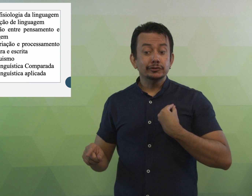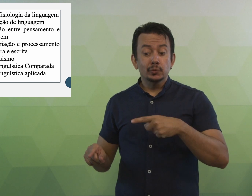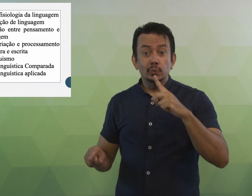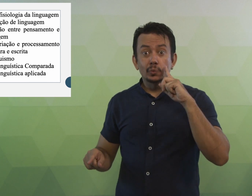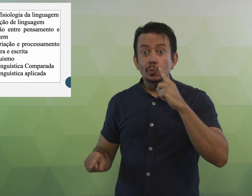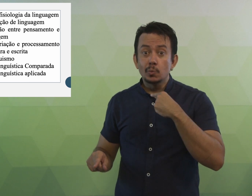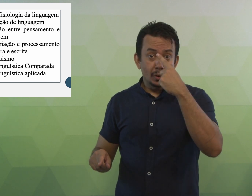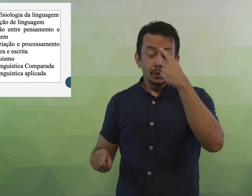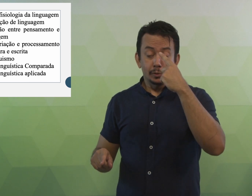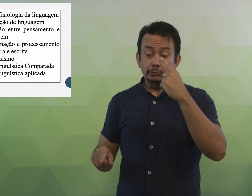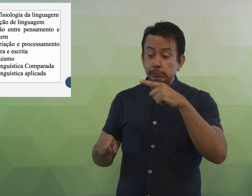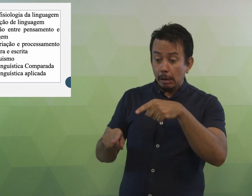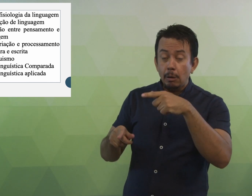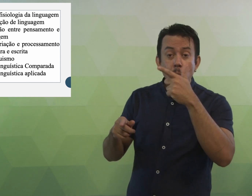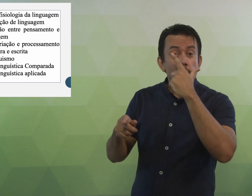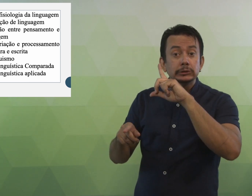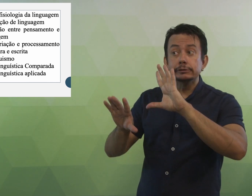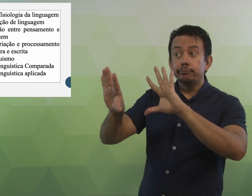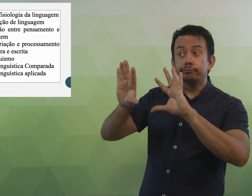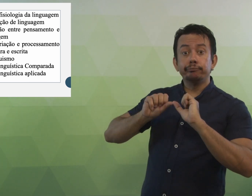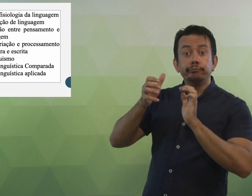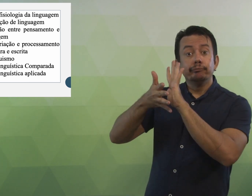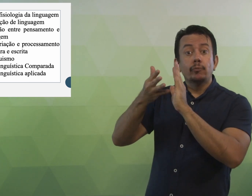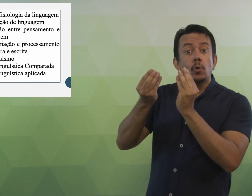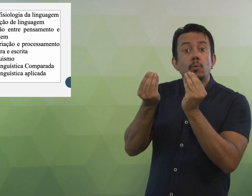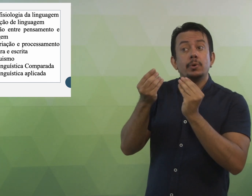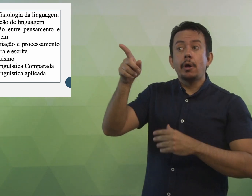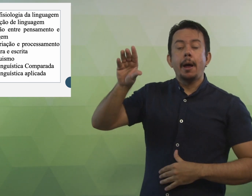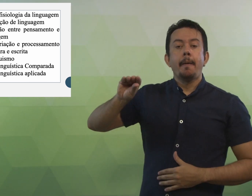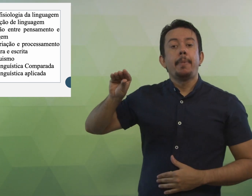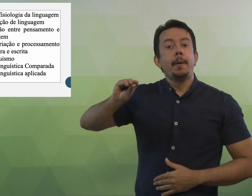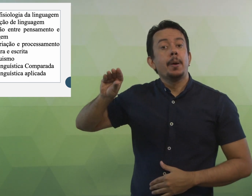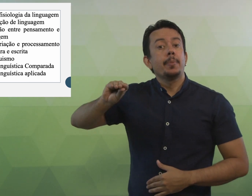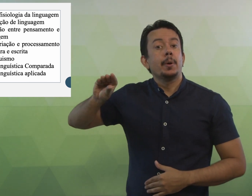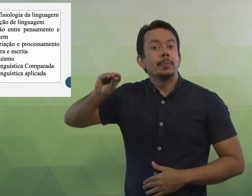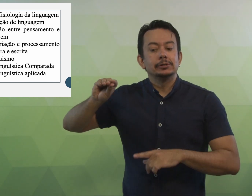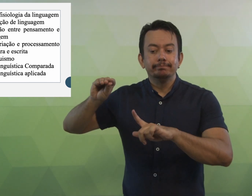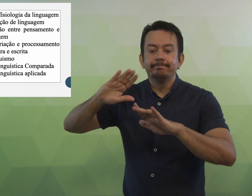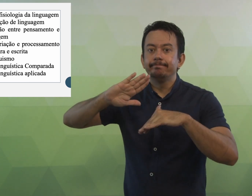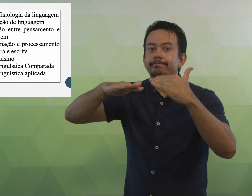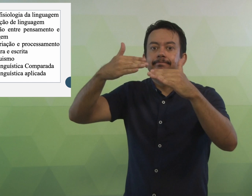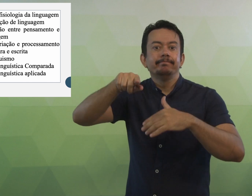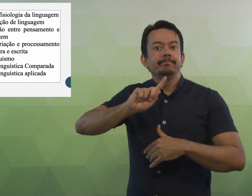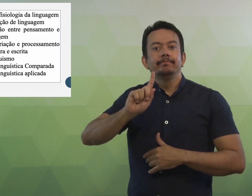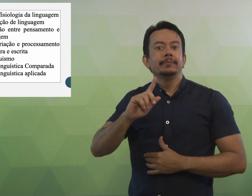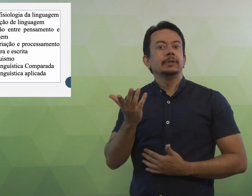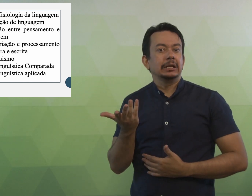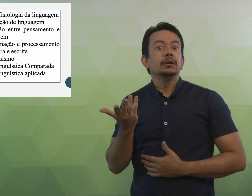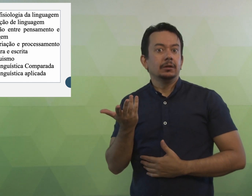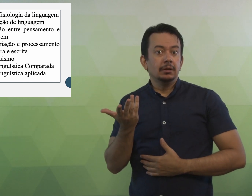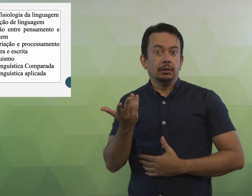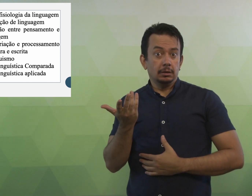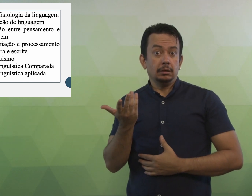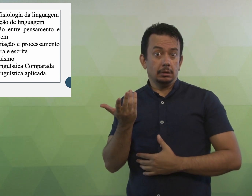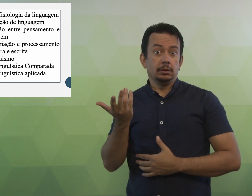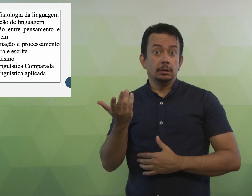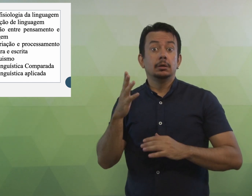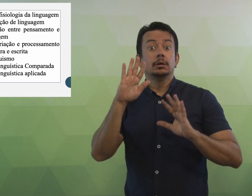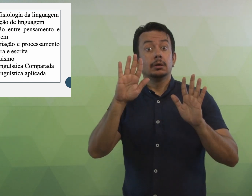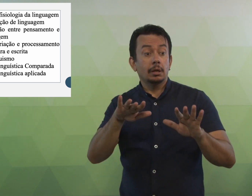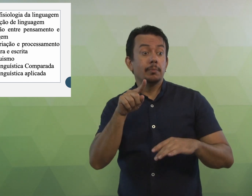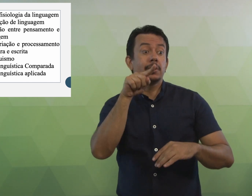linguagem depende muito do contexto. Se o pai e a mãe eles têm um bom conhecimento, eles vão transmitir isso ao